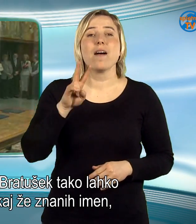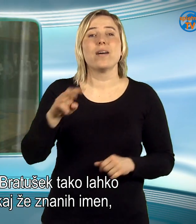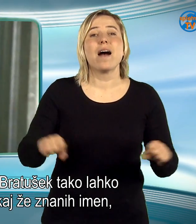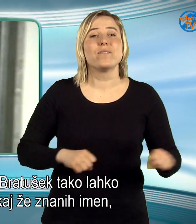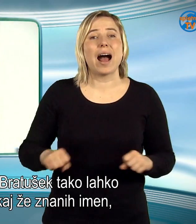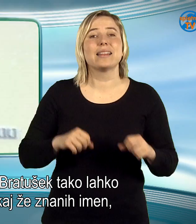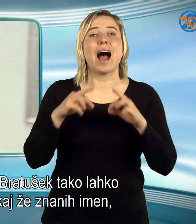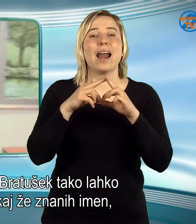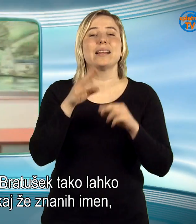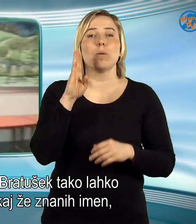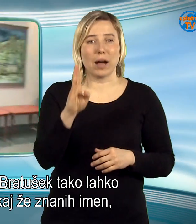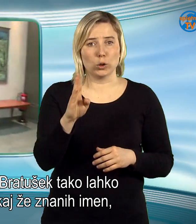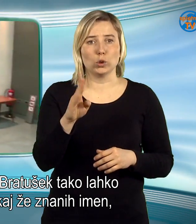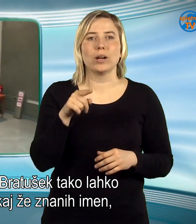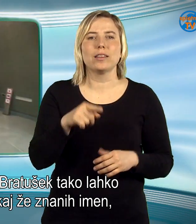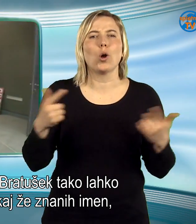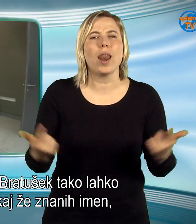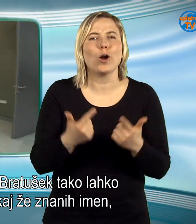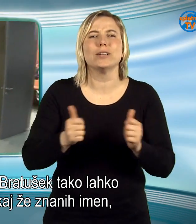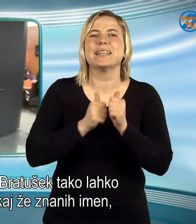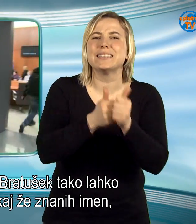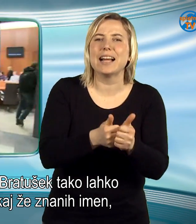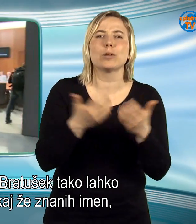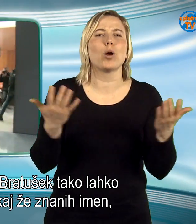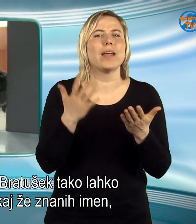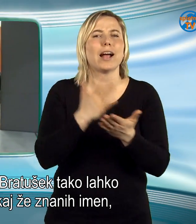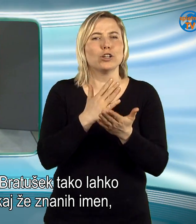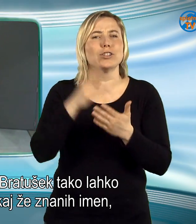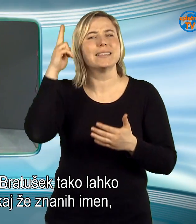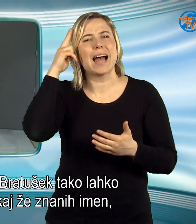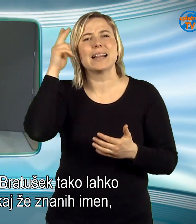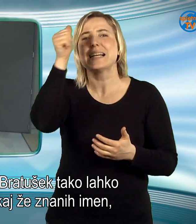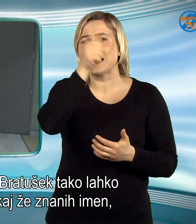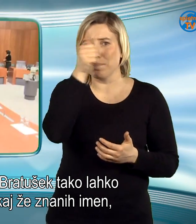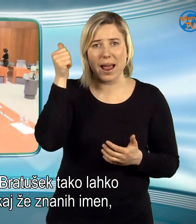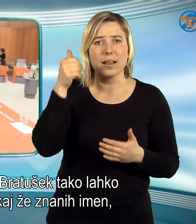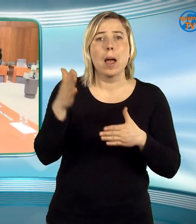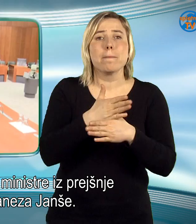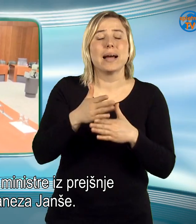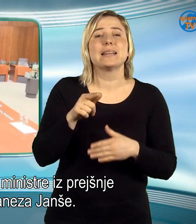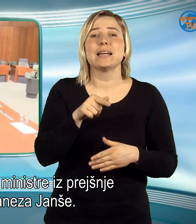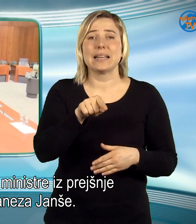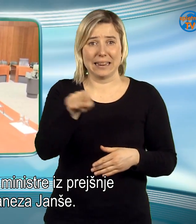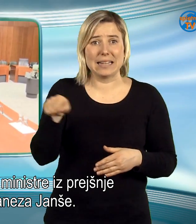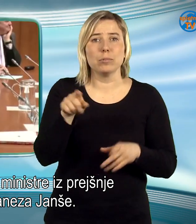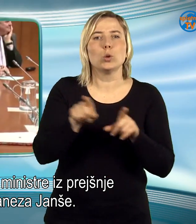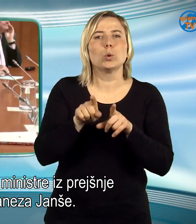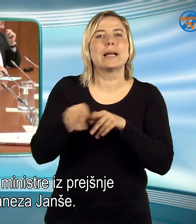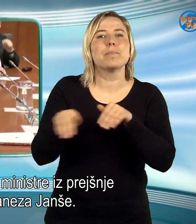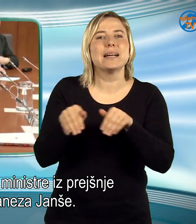V vladi Alenke Bratušek tako lahko zasledimo nekaj že znanih imen, med njimi tudi ministre iz prejšnje vlade